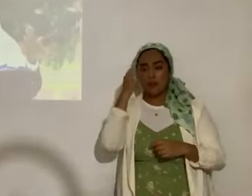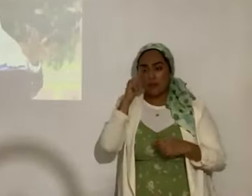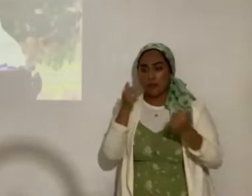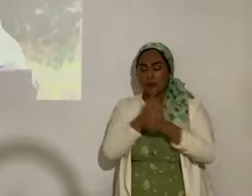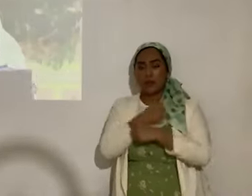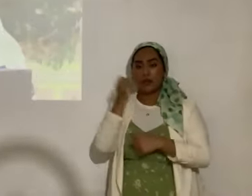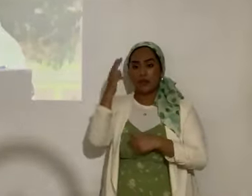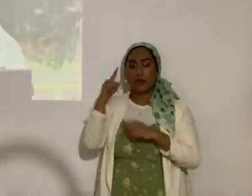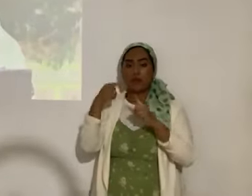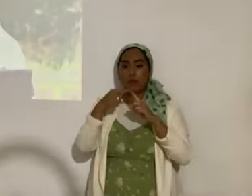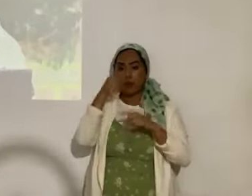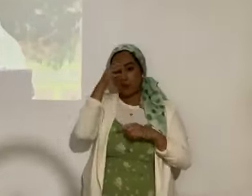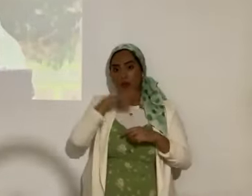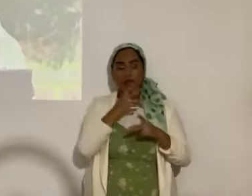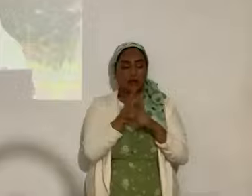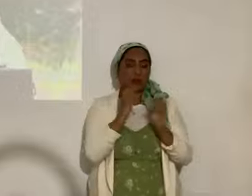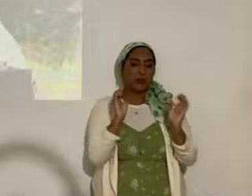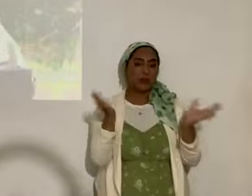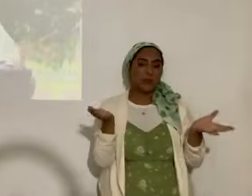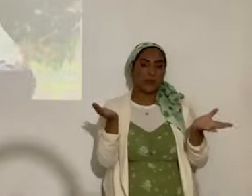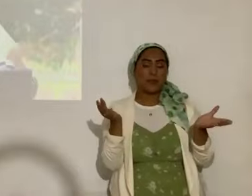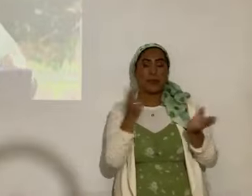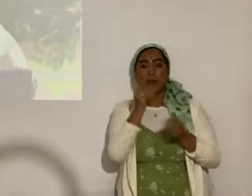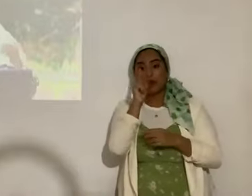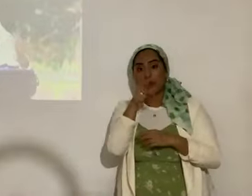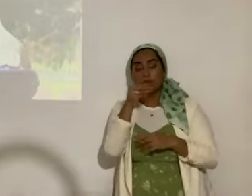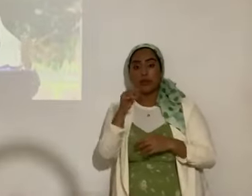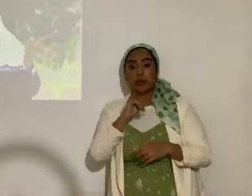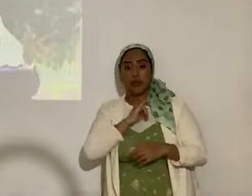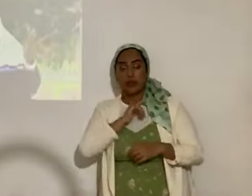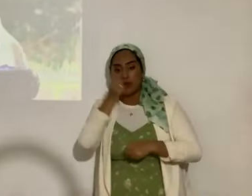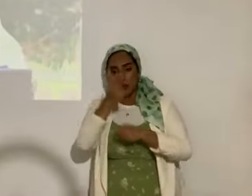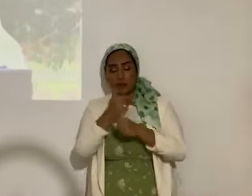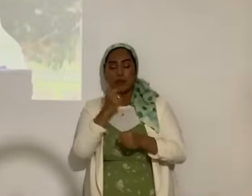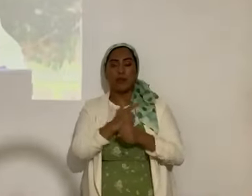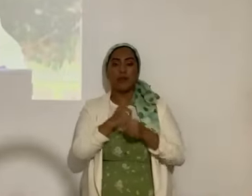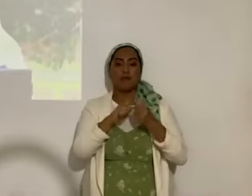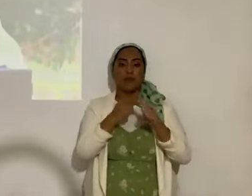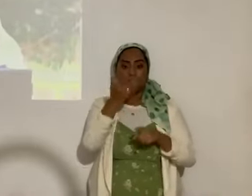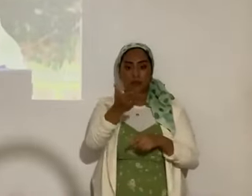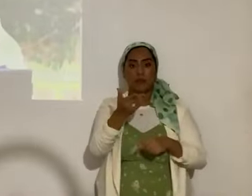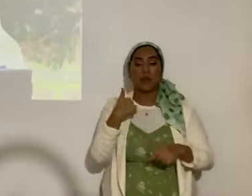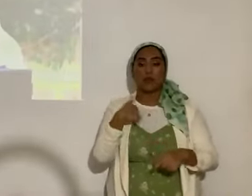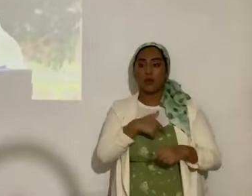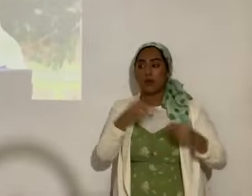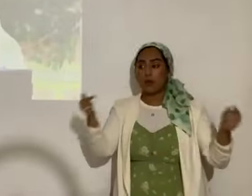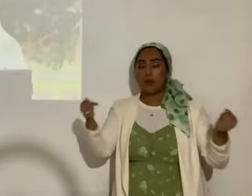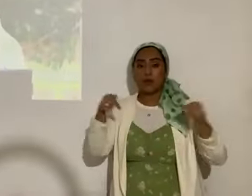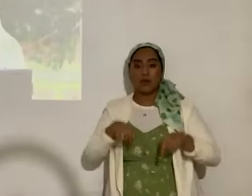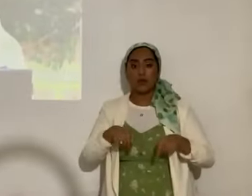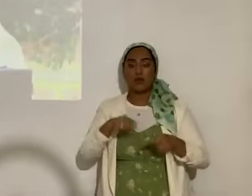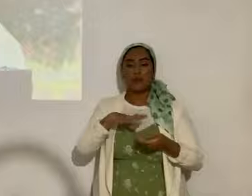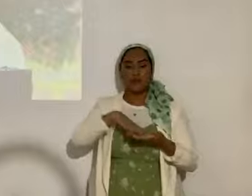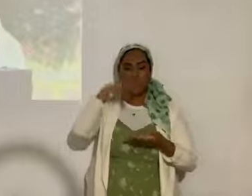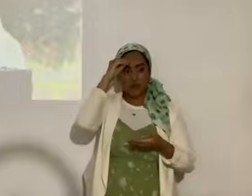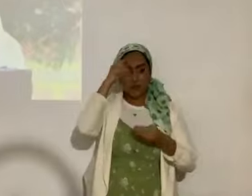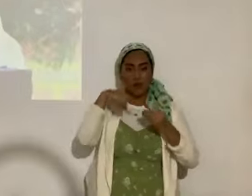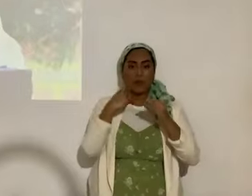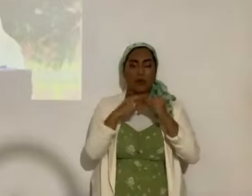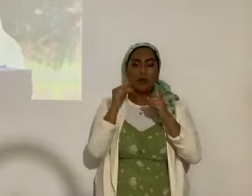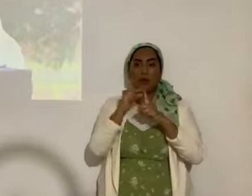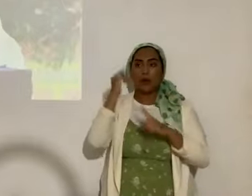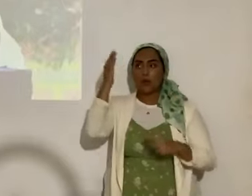allá güey cuando el hombre no cumple esa función y usted y yo Amigo amiga que estamos aquí escuchando las